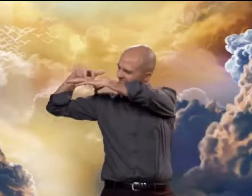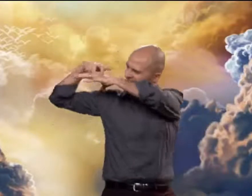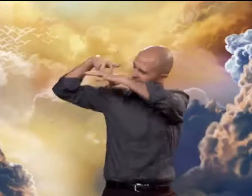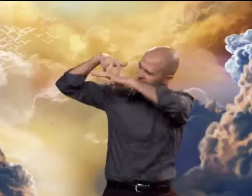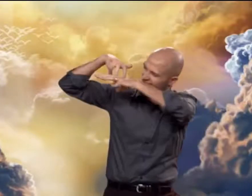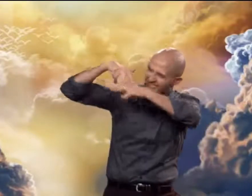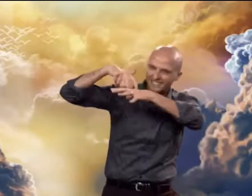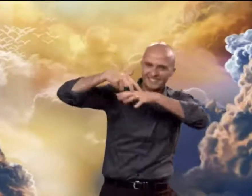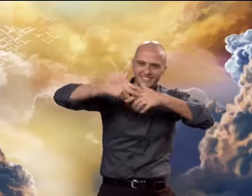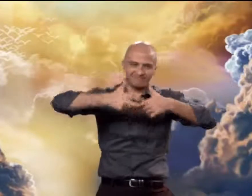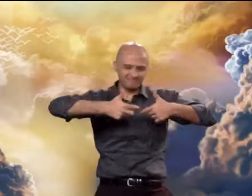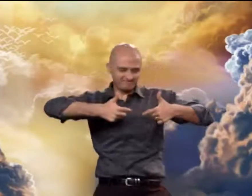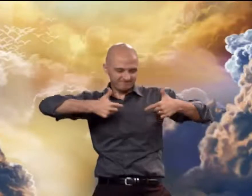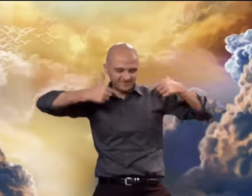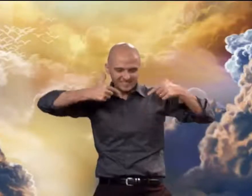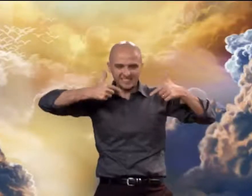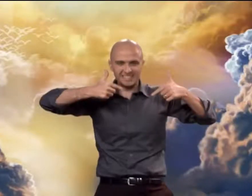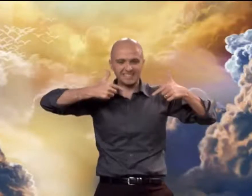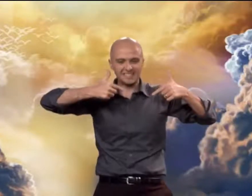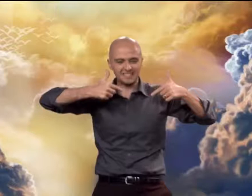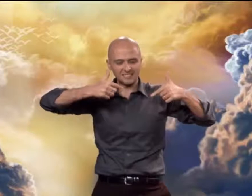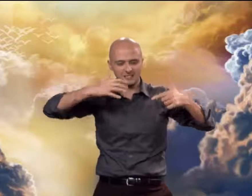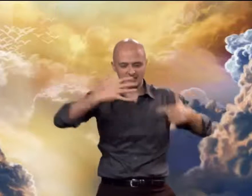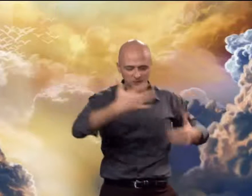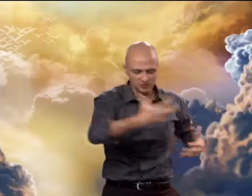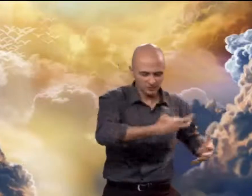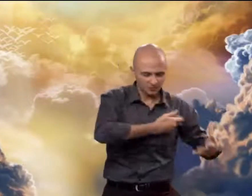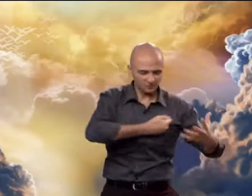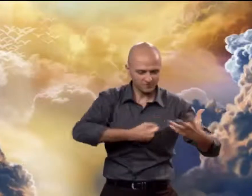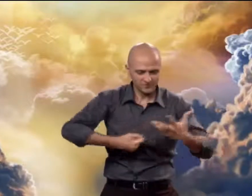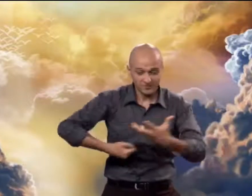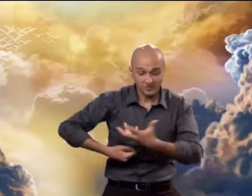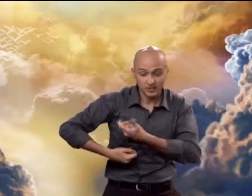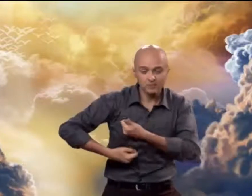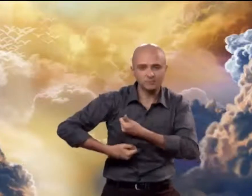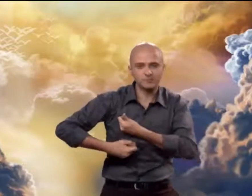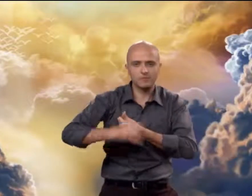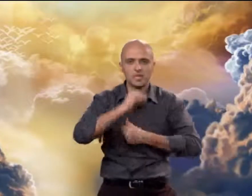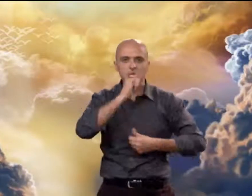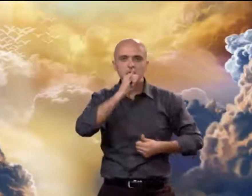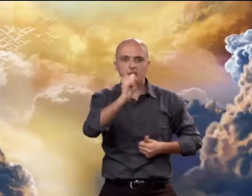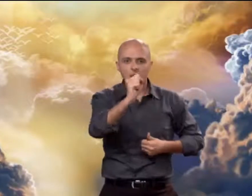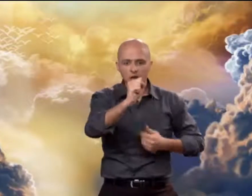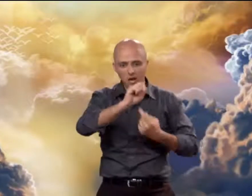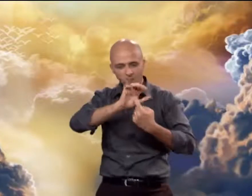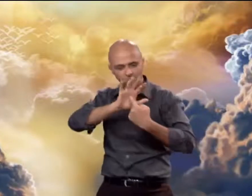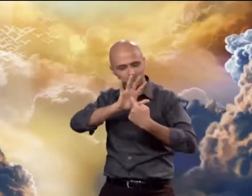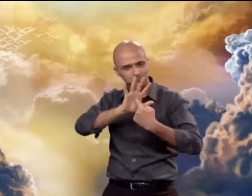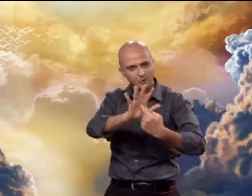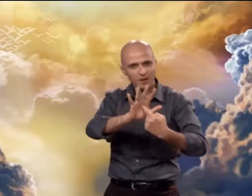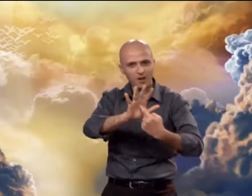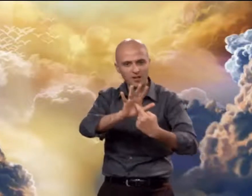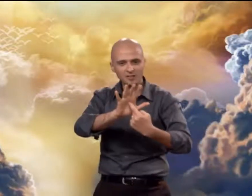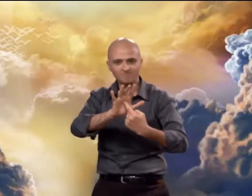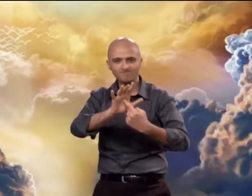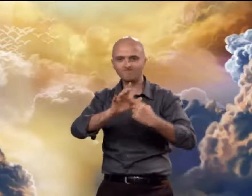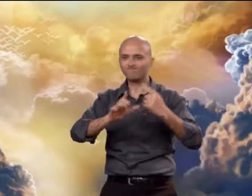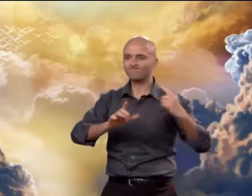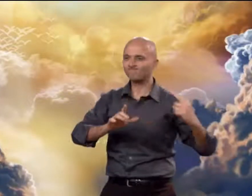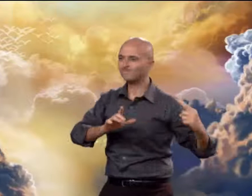dirão: Este é o nosso Deus, nós confiamos nele e ele nos salvou. Este é o Senhor, nós confiamos